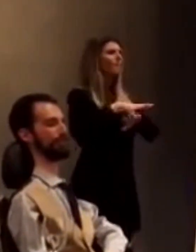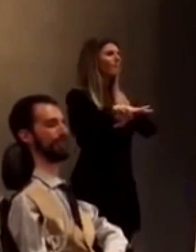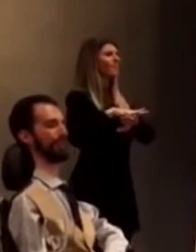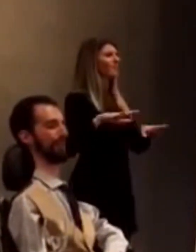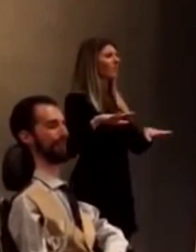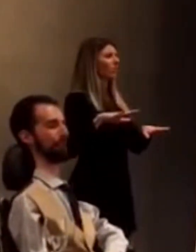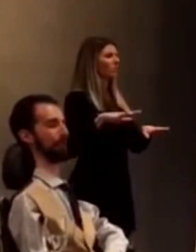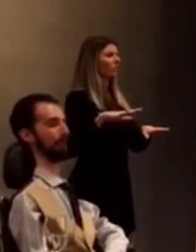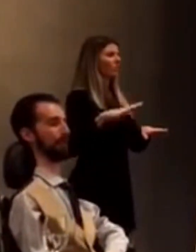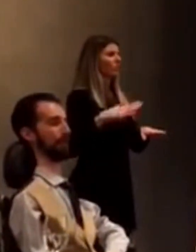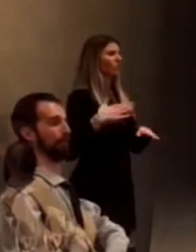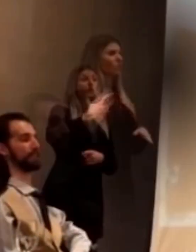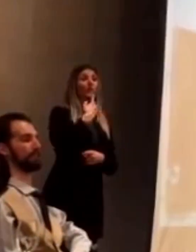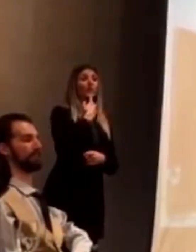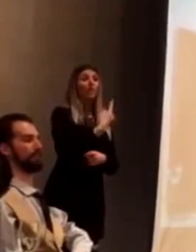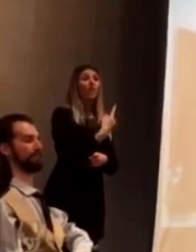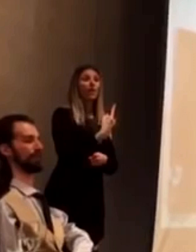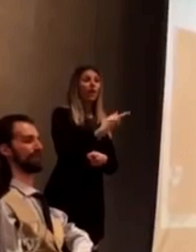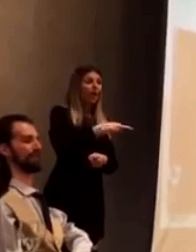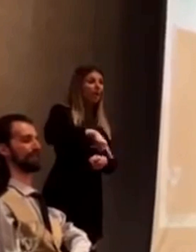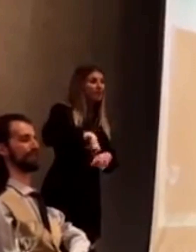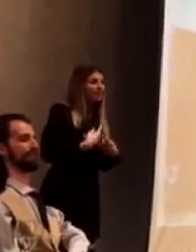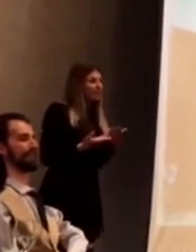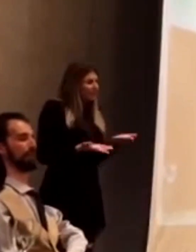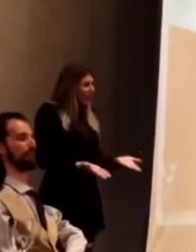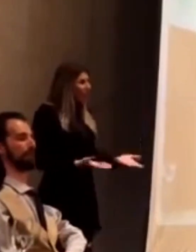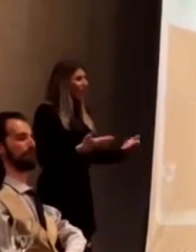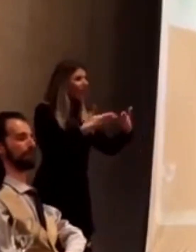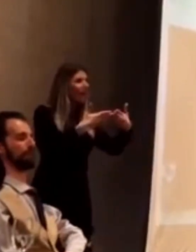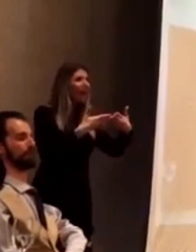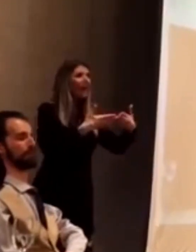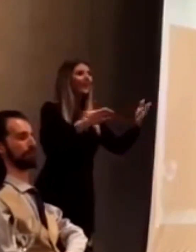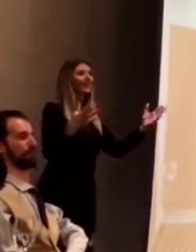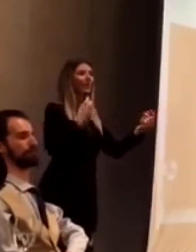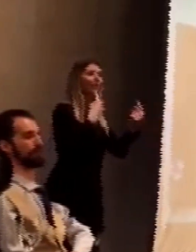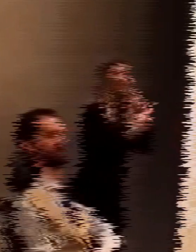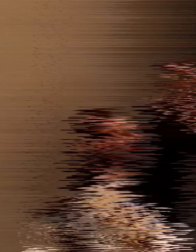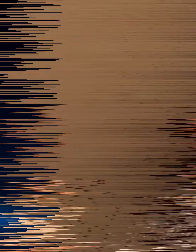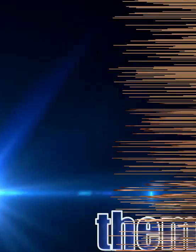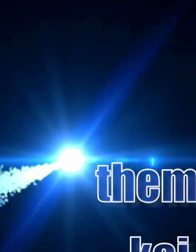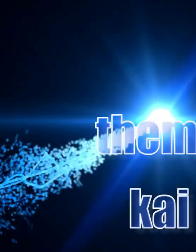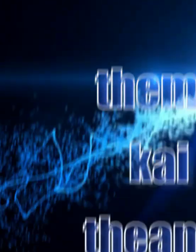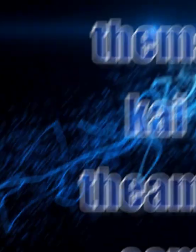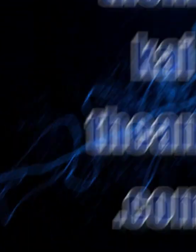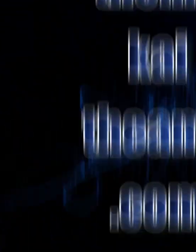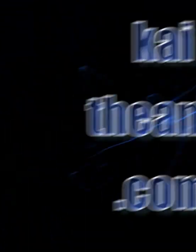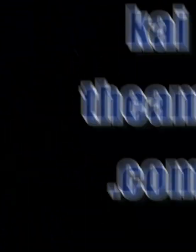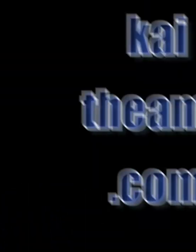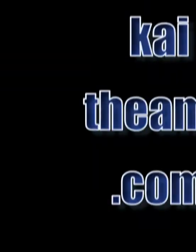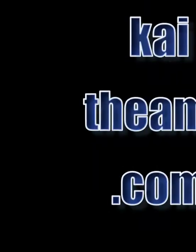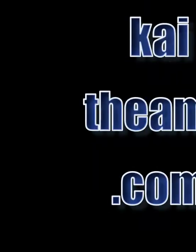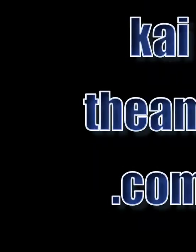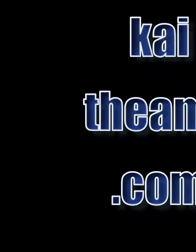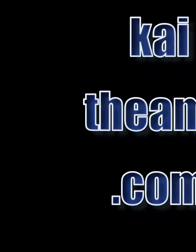Ενώ εμείς λέμε είμαστε εδώ ανοιχτοί να κάνουμε διάλογο και να επικοινωνήσουμε.